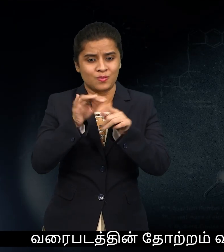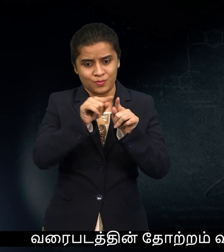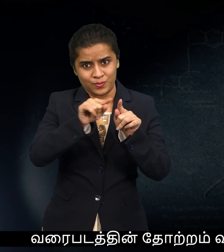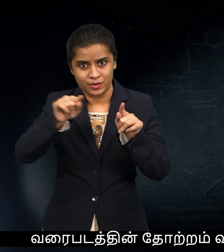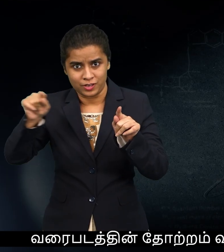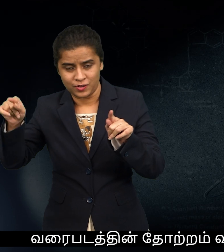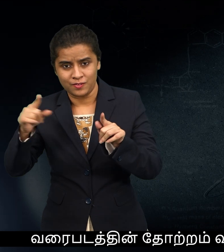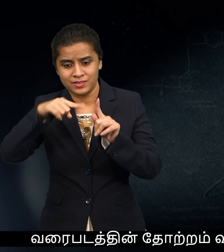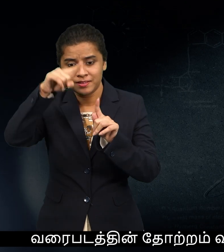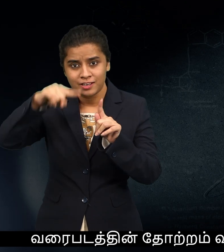நேர்கோடு ஆகும்.